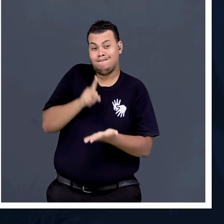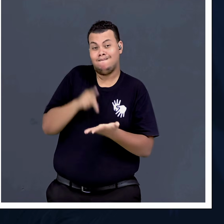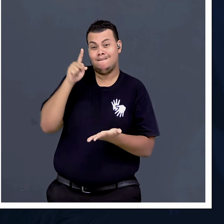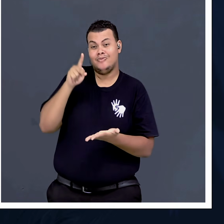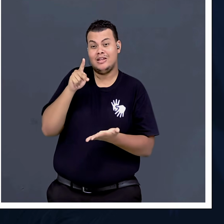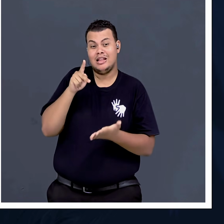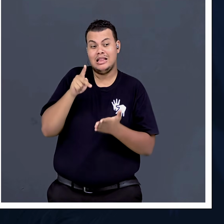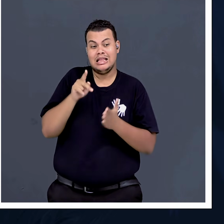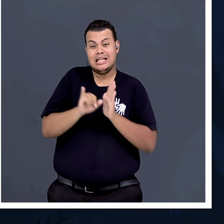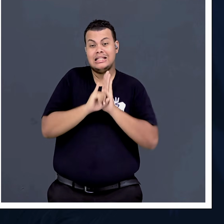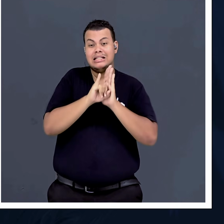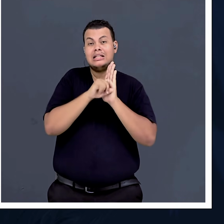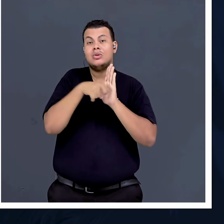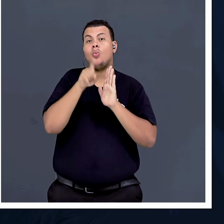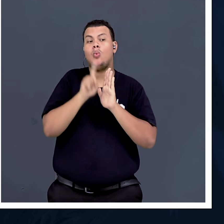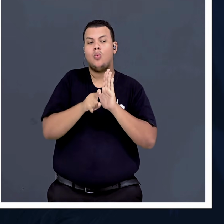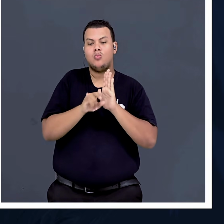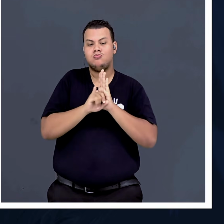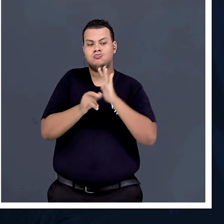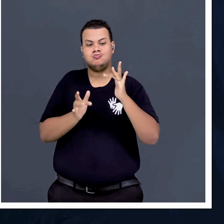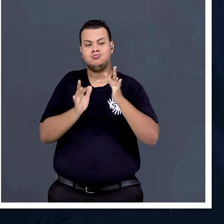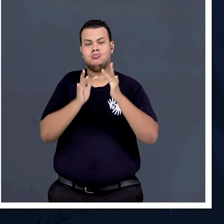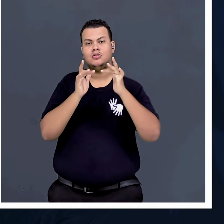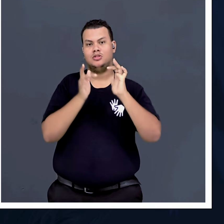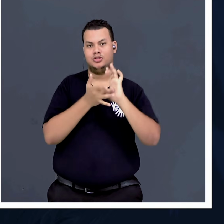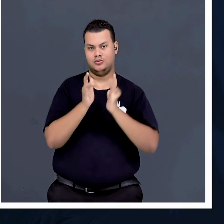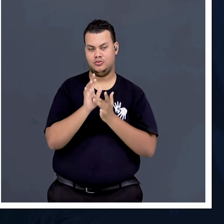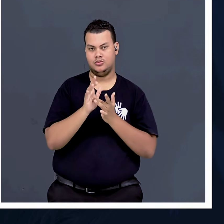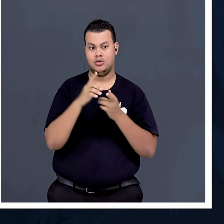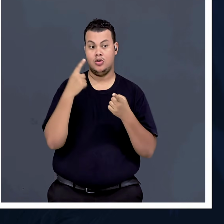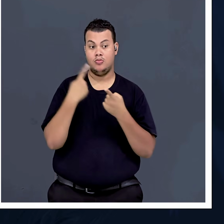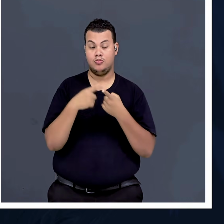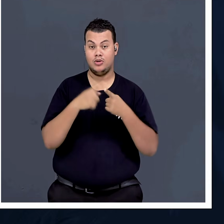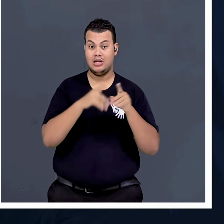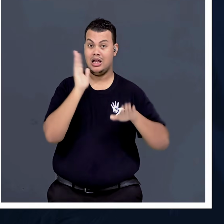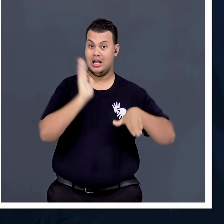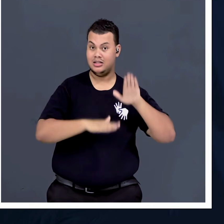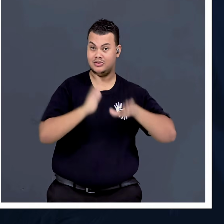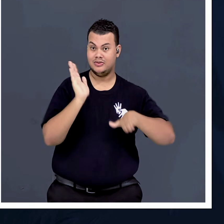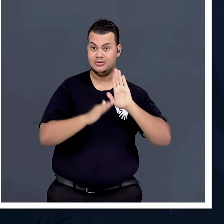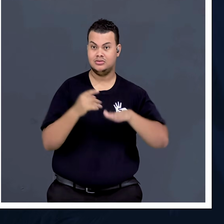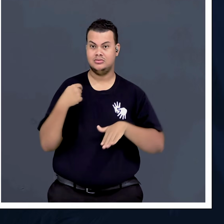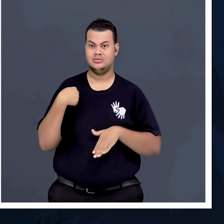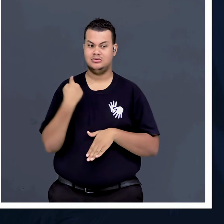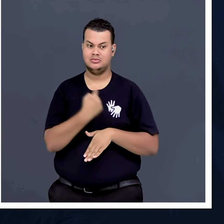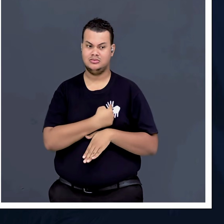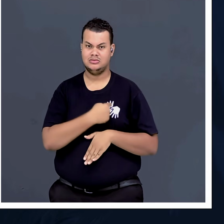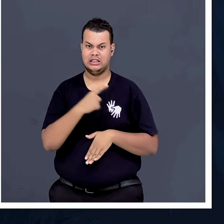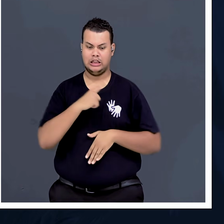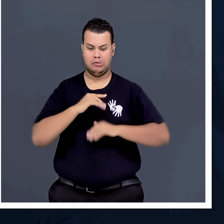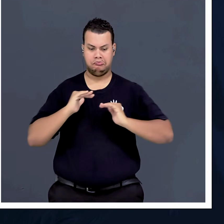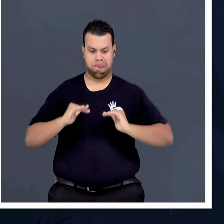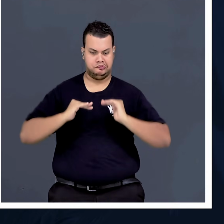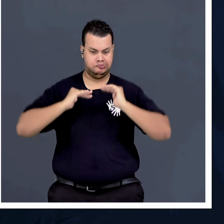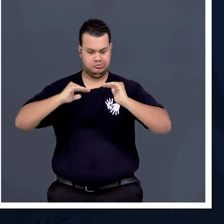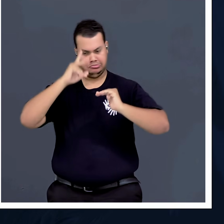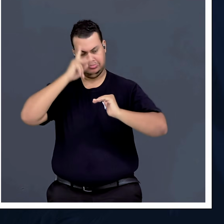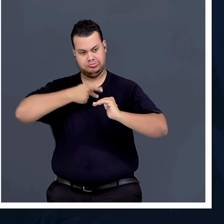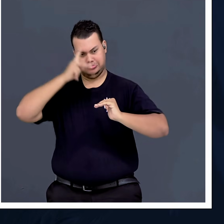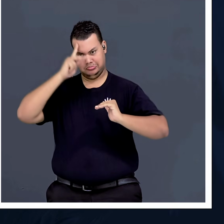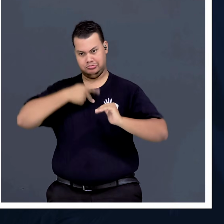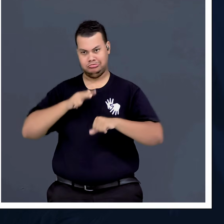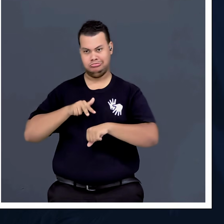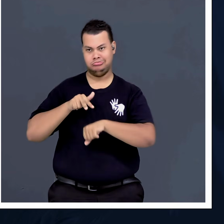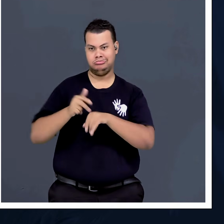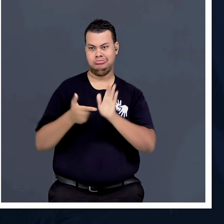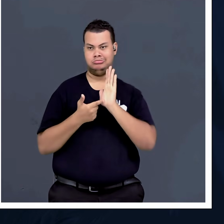verdadeira identidade em Cristo Jesus. Porque muitas vezes nós somos tão assoberbados sobre quem nós